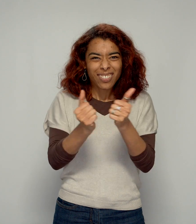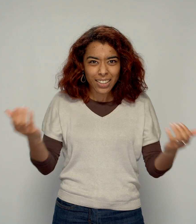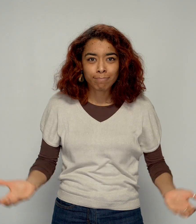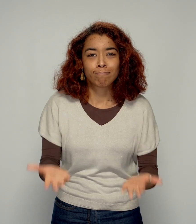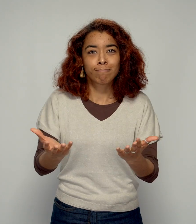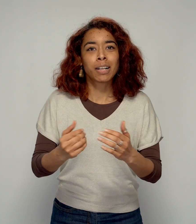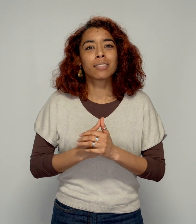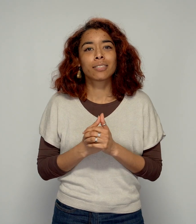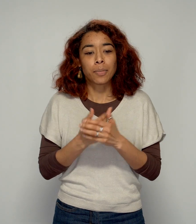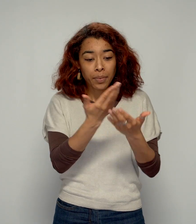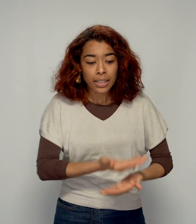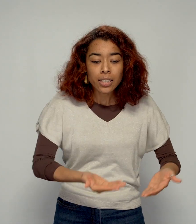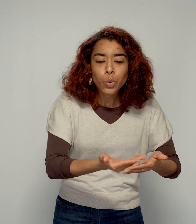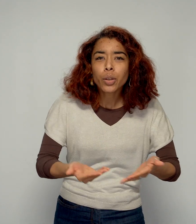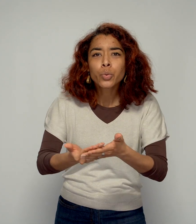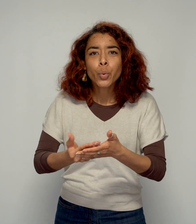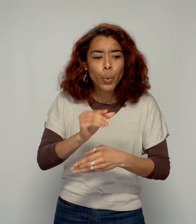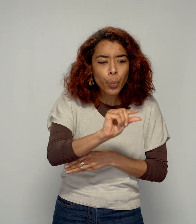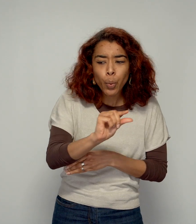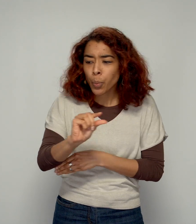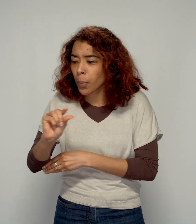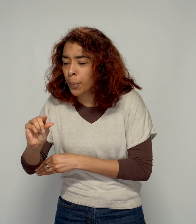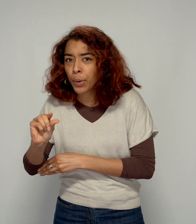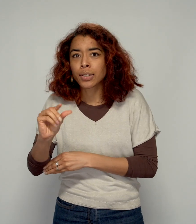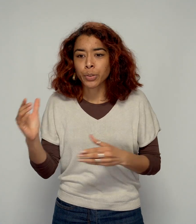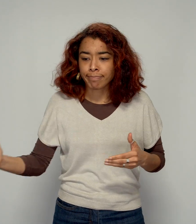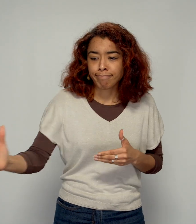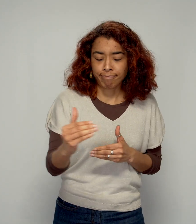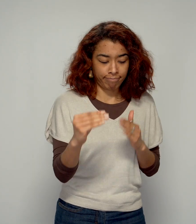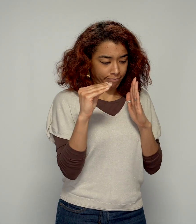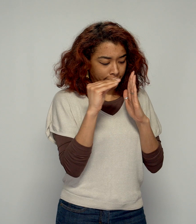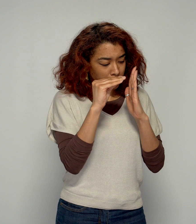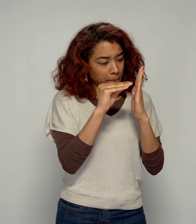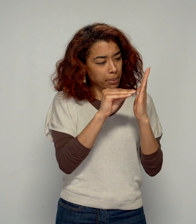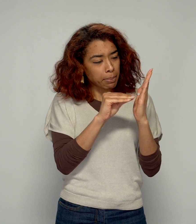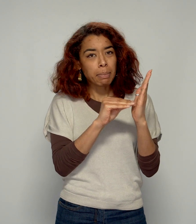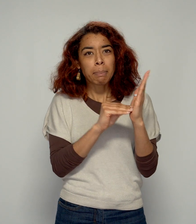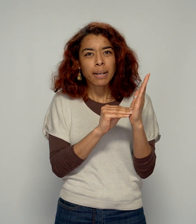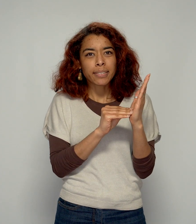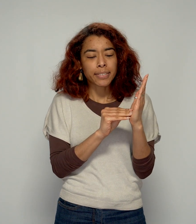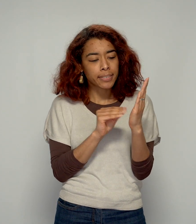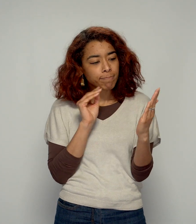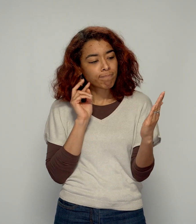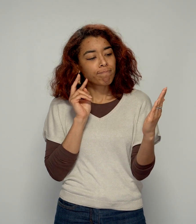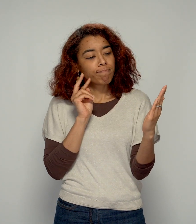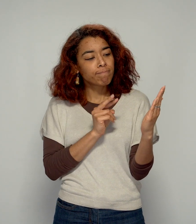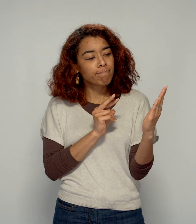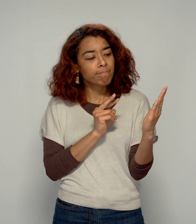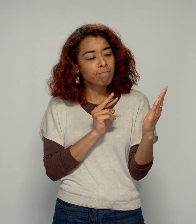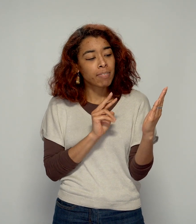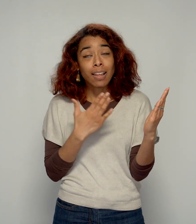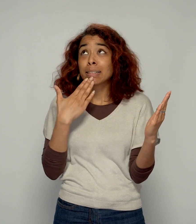aujourd'hui. Listez les situations dans votre vie ou autour de vous que vous considérez comme peu ou petites selon votre